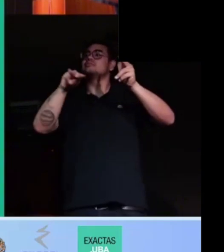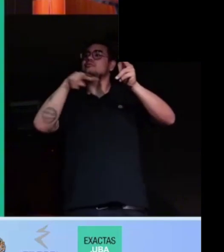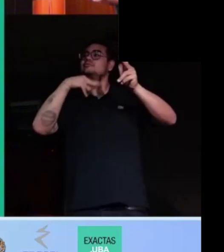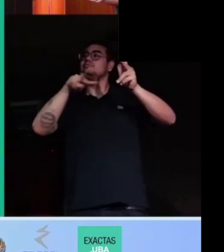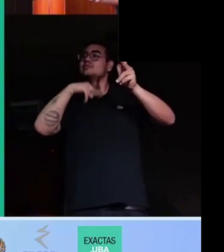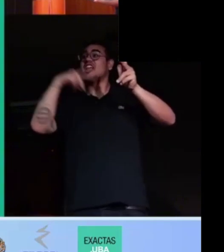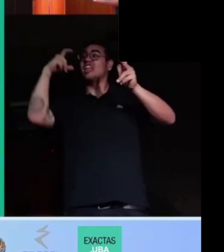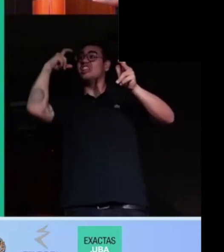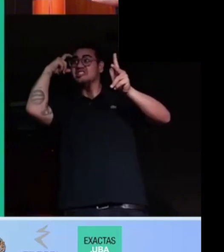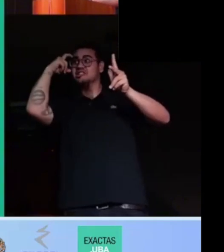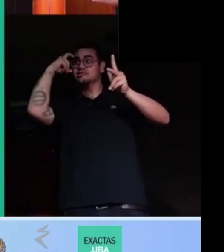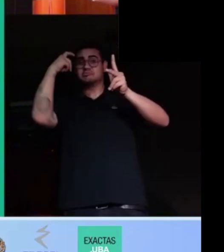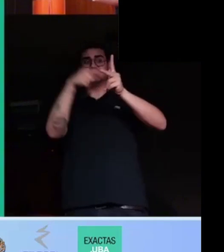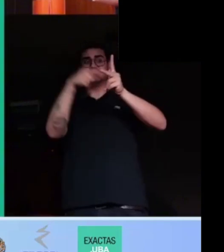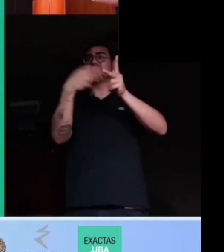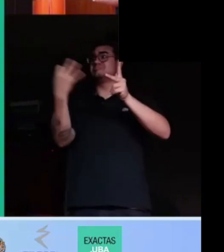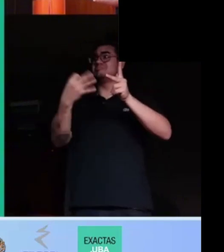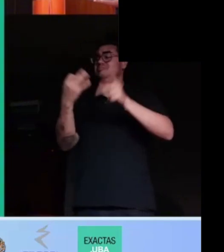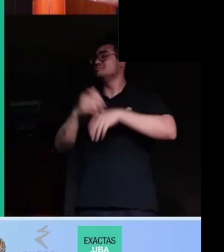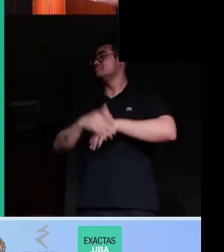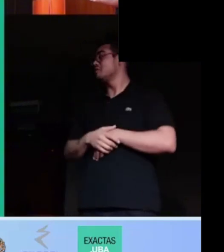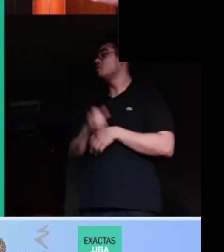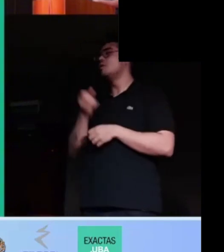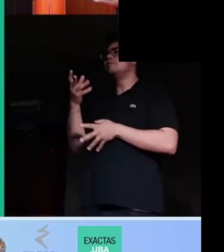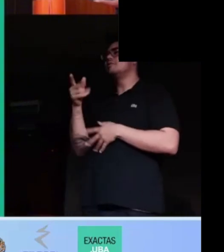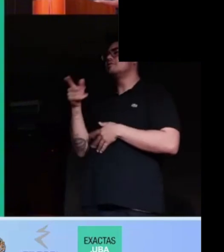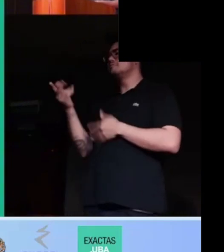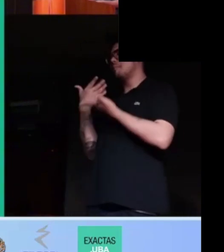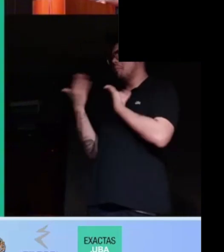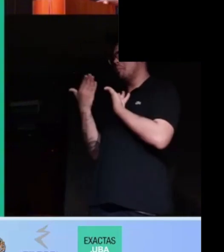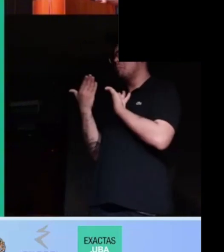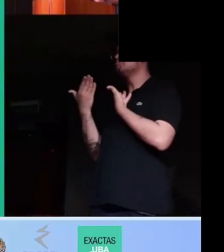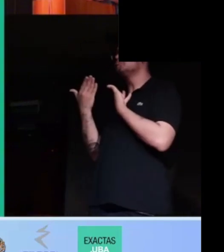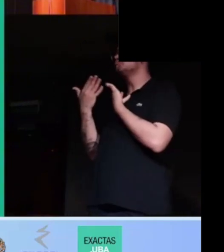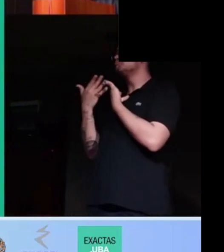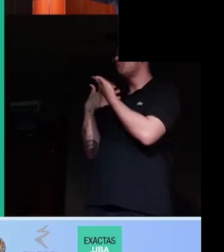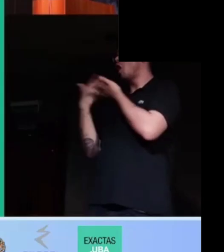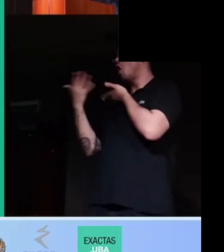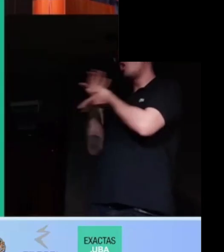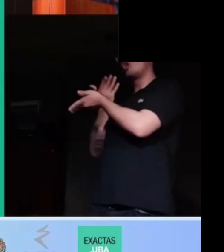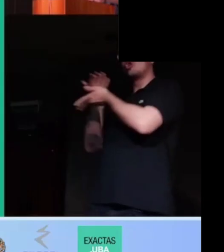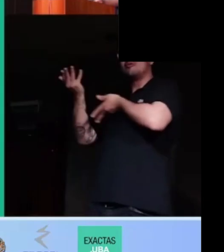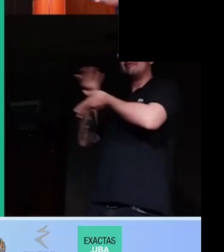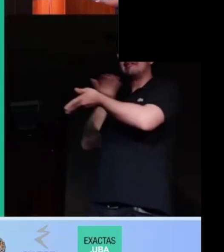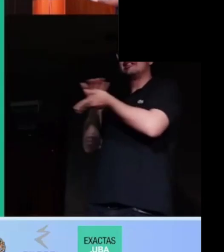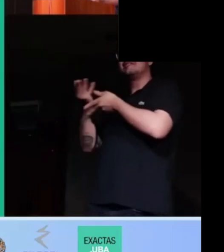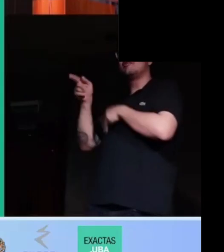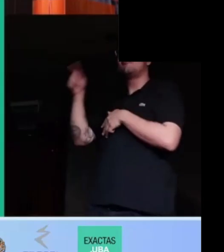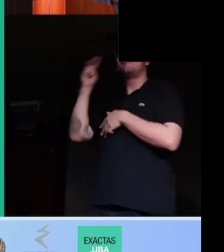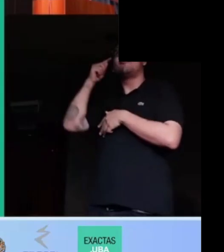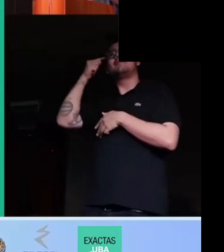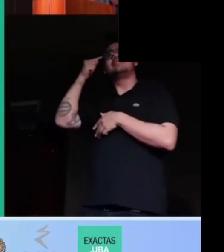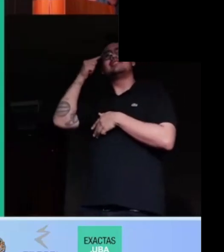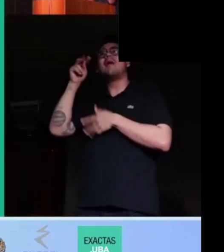con esa persona porque encaró el problema muy similar a como yo lo encaré también. Simplemente que